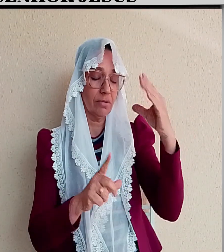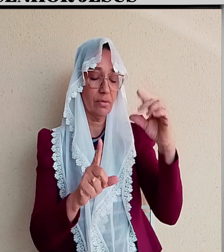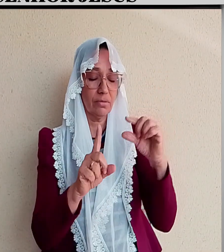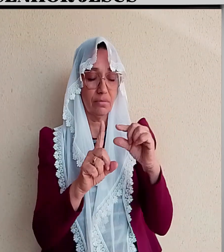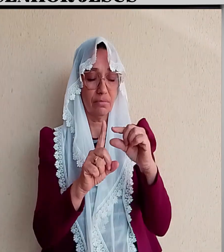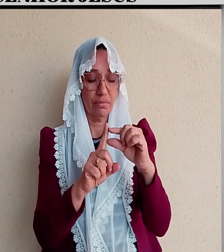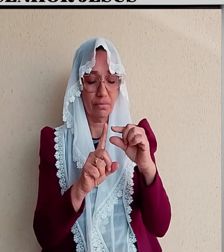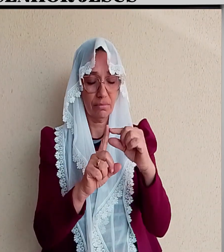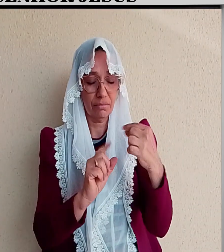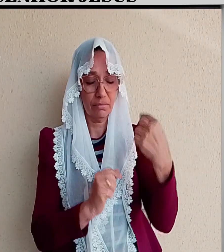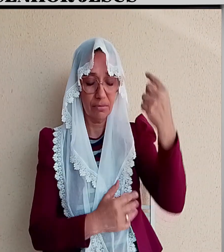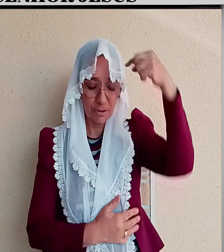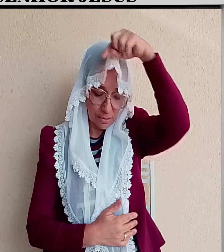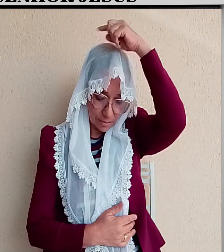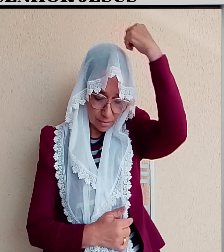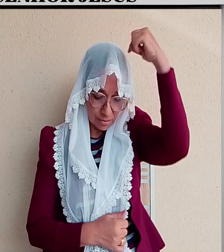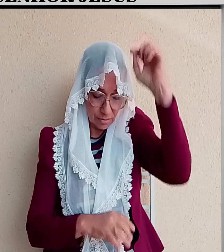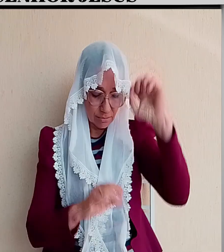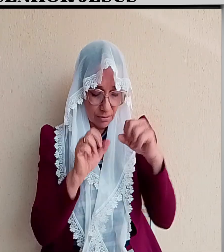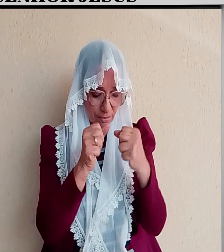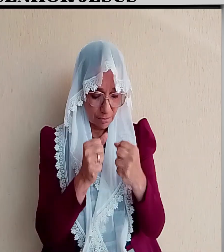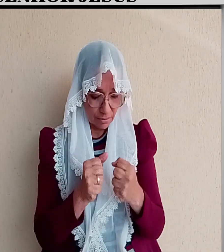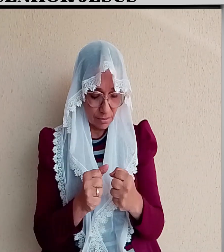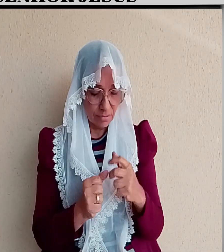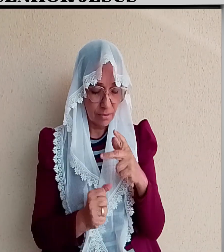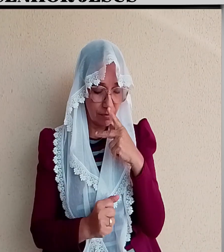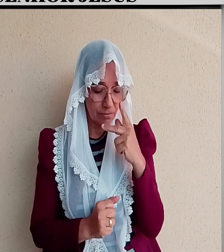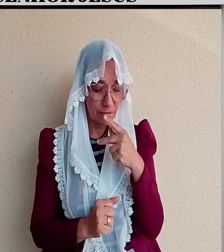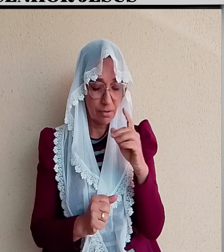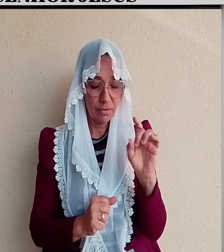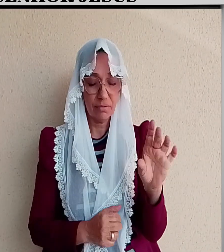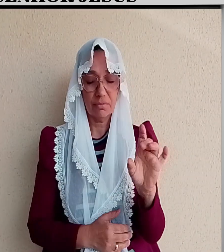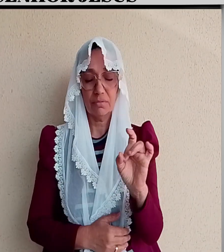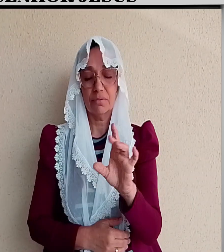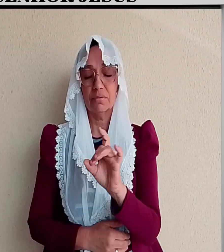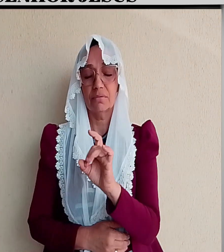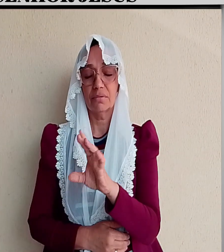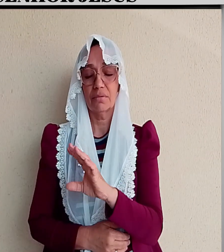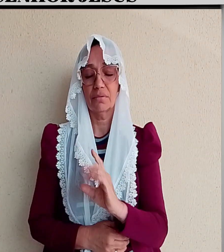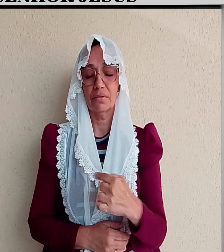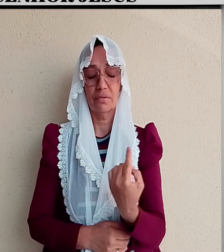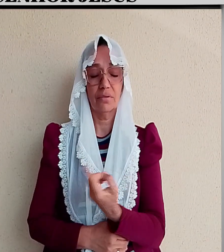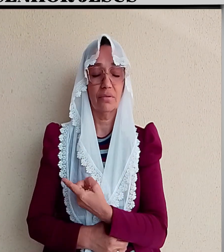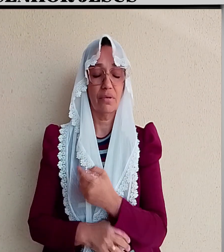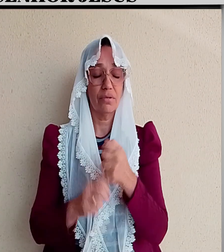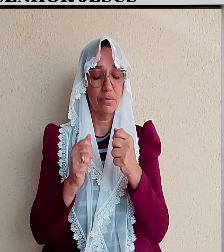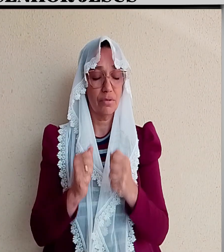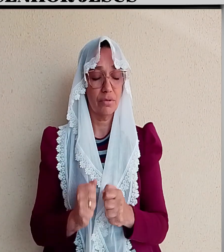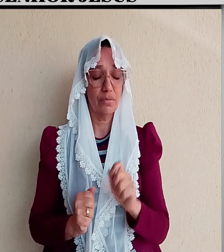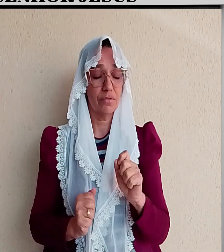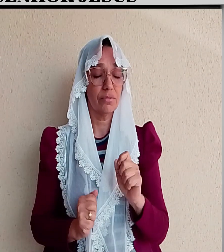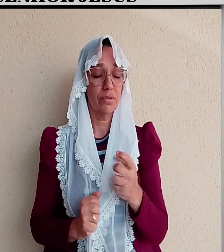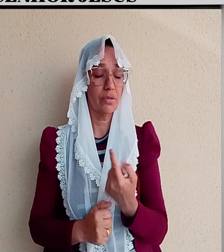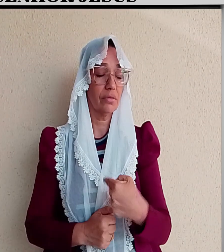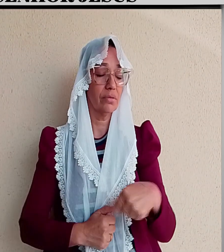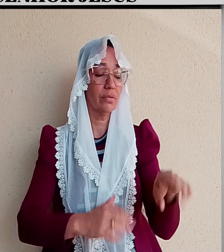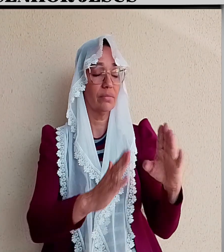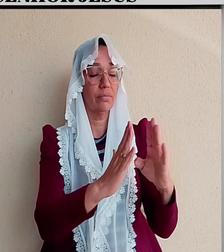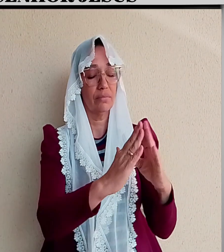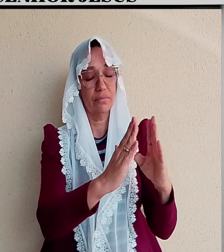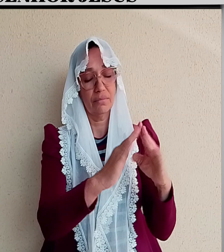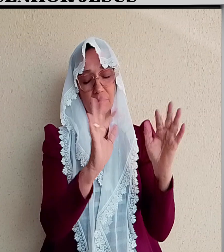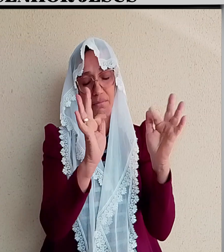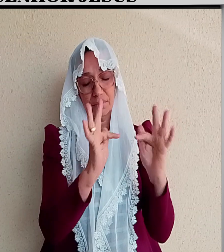palavra que venha falar conosco o que precisamos ouvir e que possamos sair daqui regozijando, pisando alto, aleluia, na